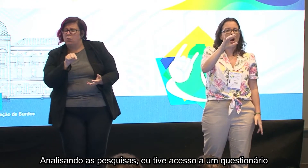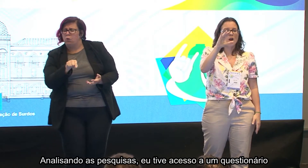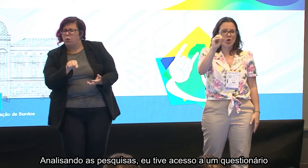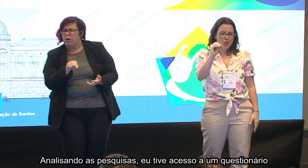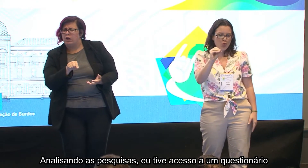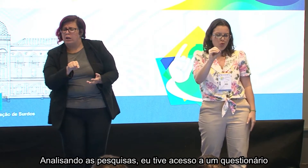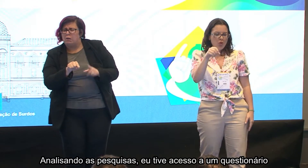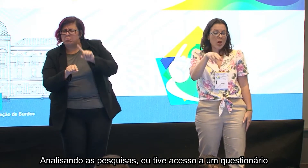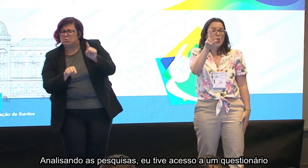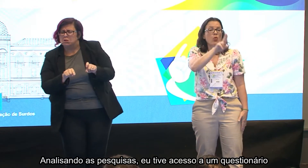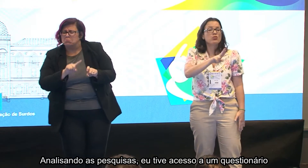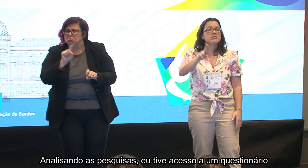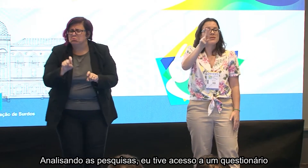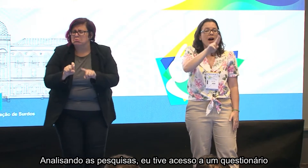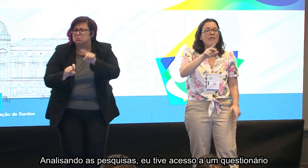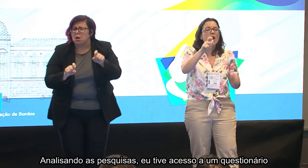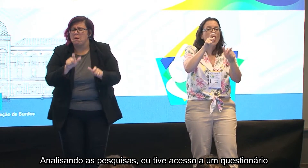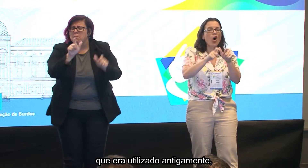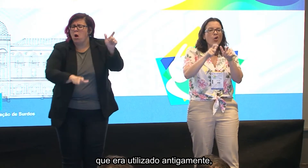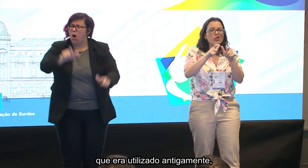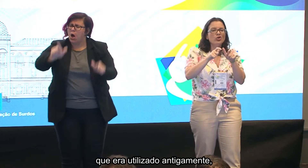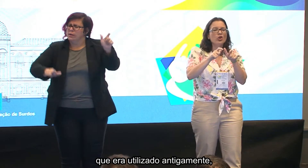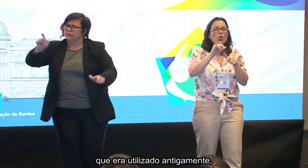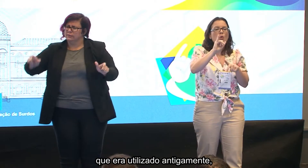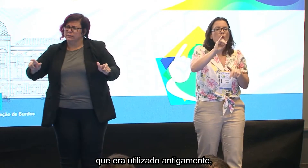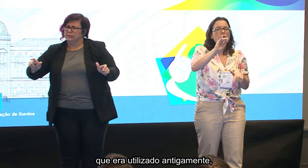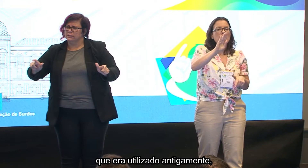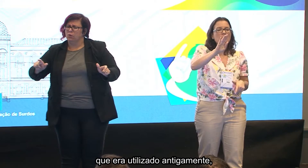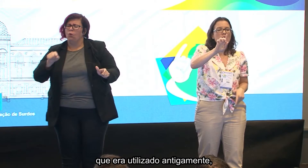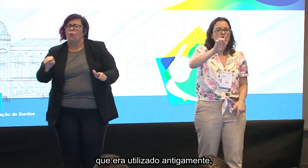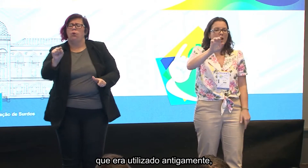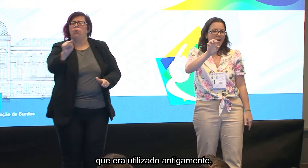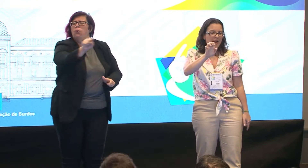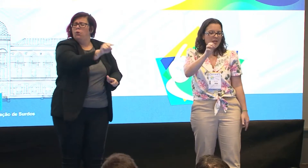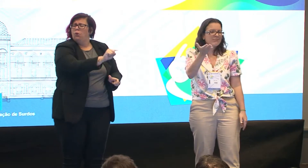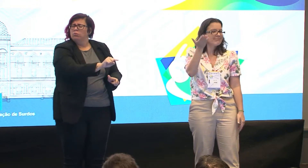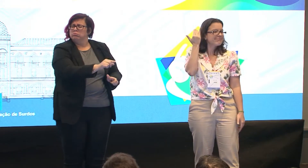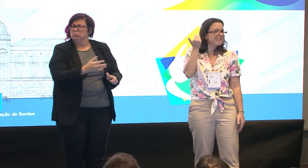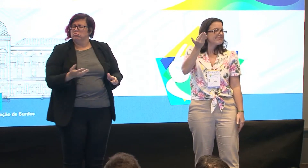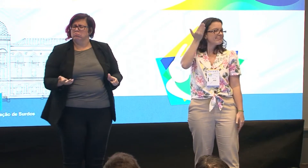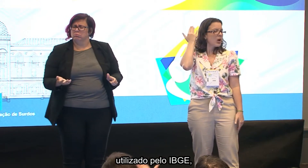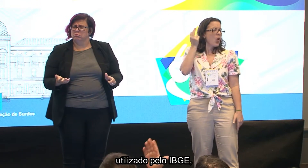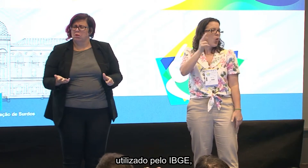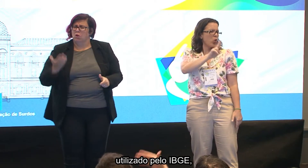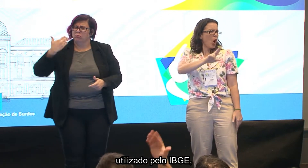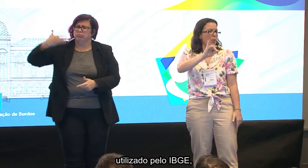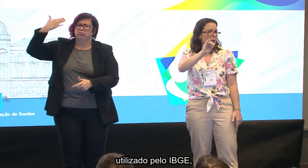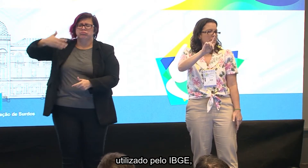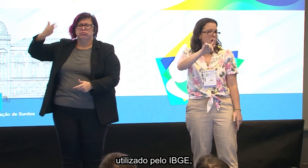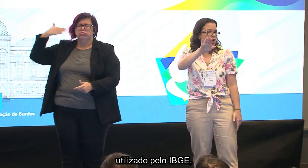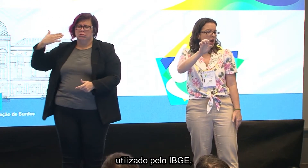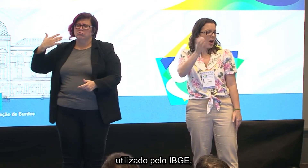eu tive acesso a um questionário que era utilizado antigamente. Um questionário utilizado pelo